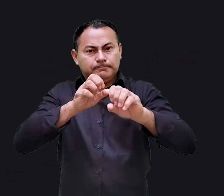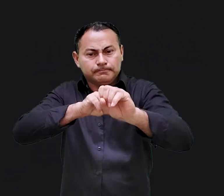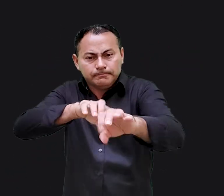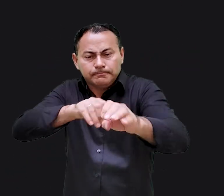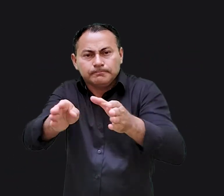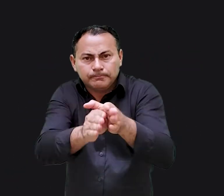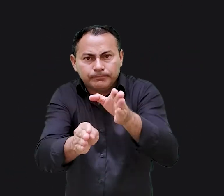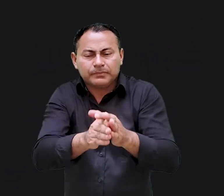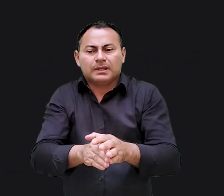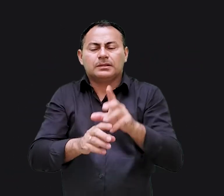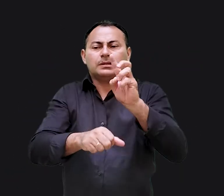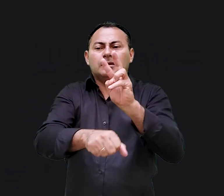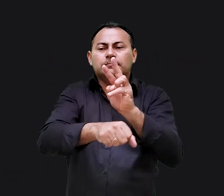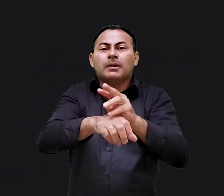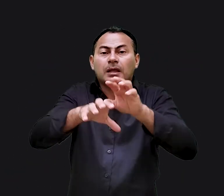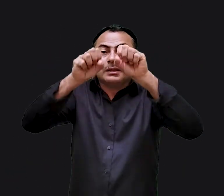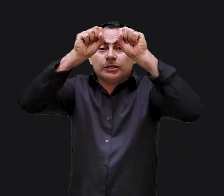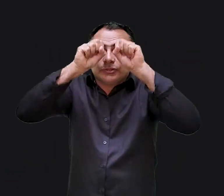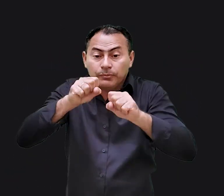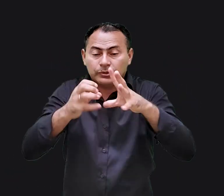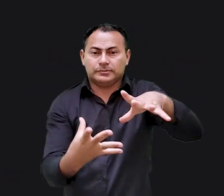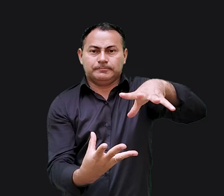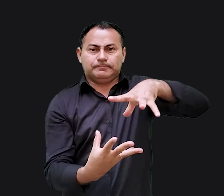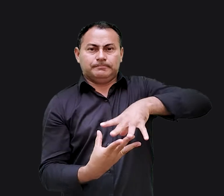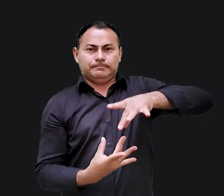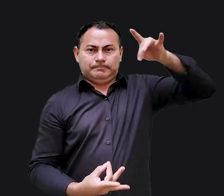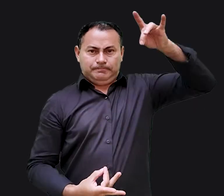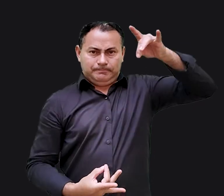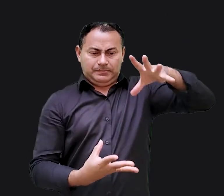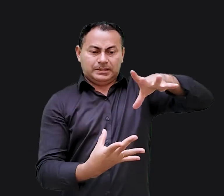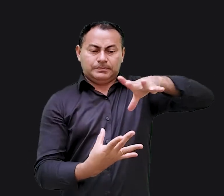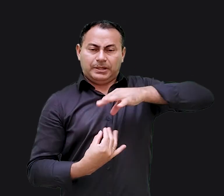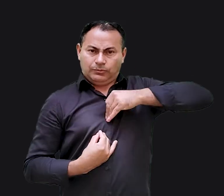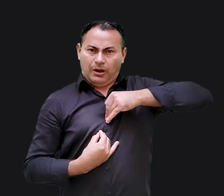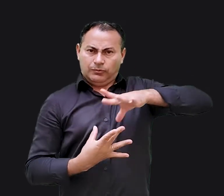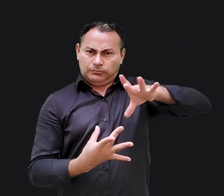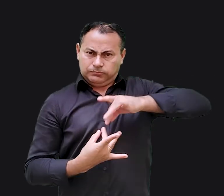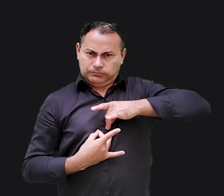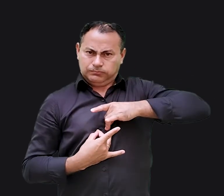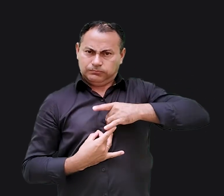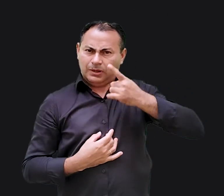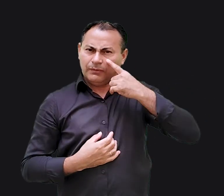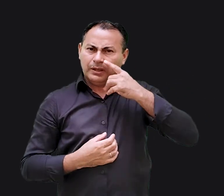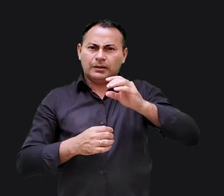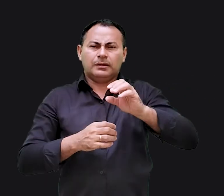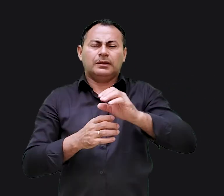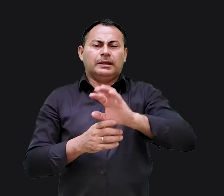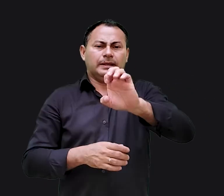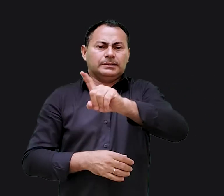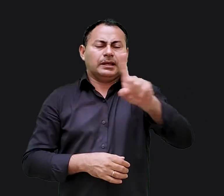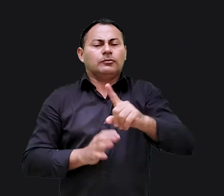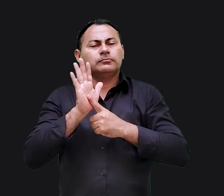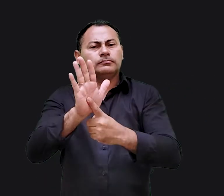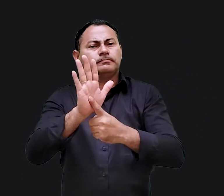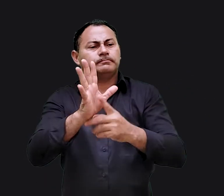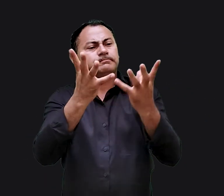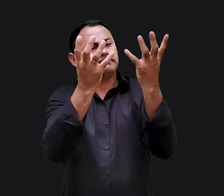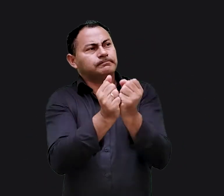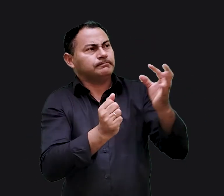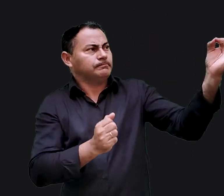para sermos sentinelas espirituais. Veja como Ezequiel descreve a sua unção do Espírito Santo. Ele